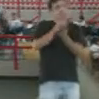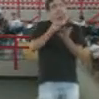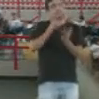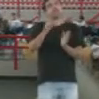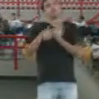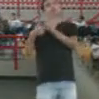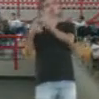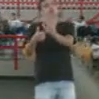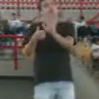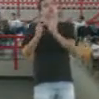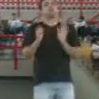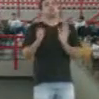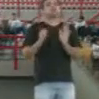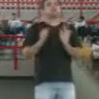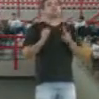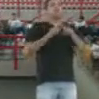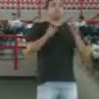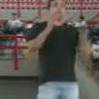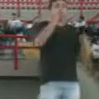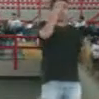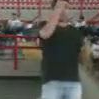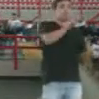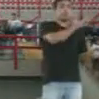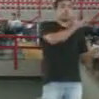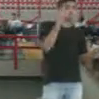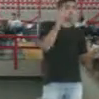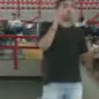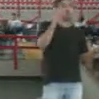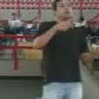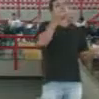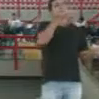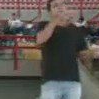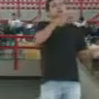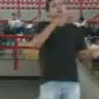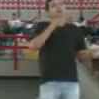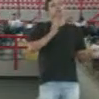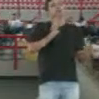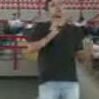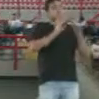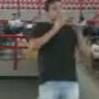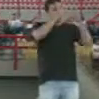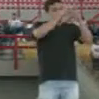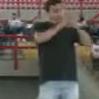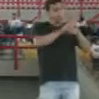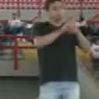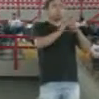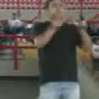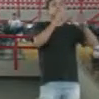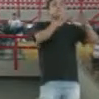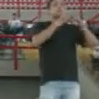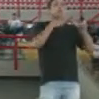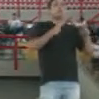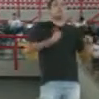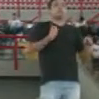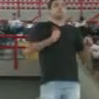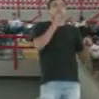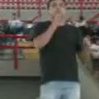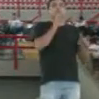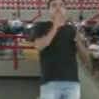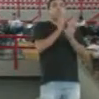aparece. Já que a pessoa aqui está morta, é humor negro. E já que ela não vai aparecer mesmo